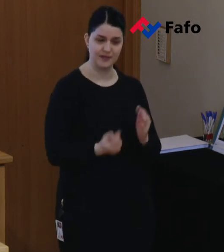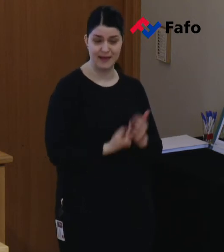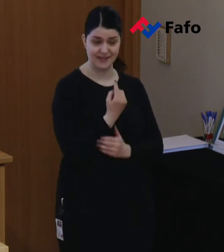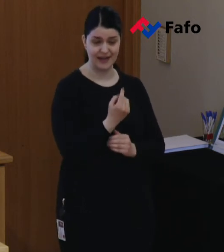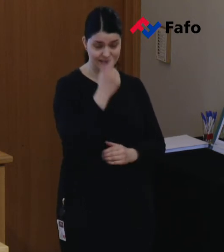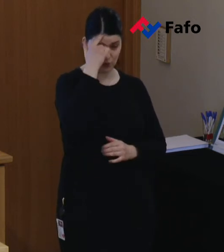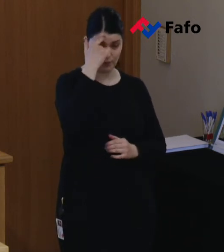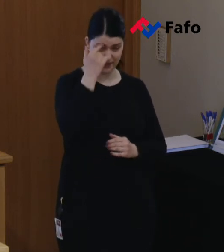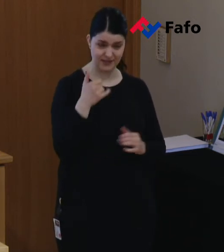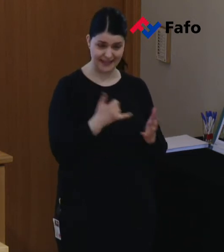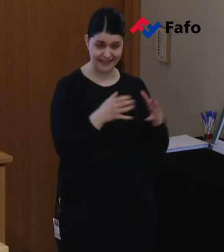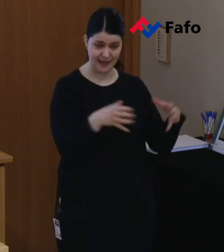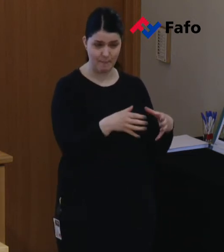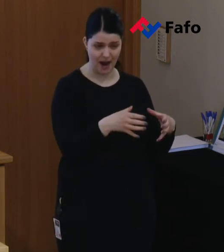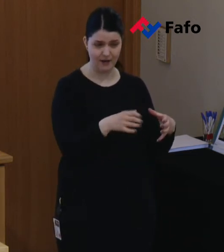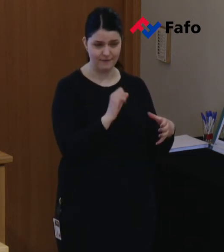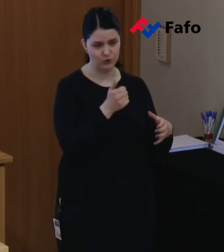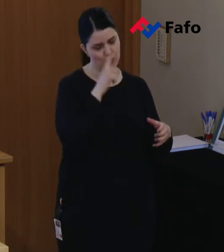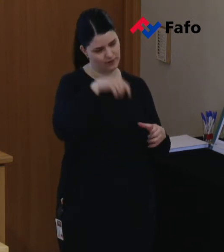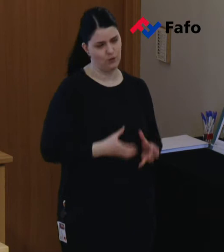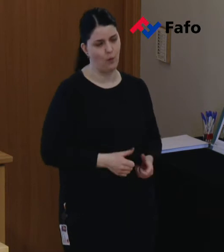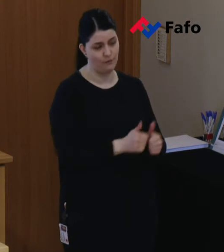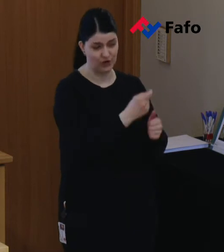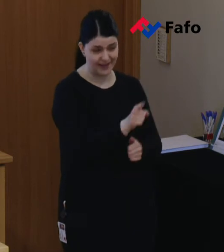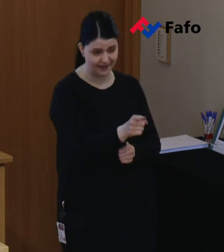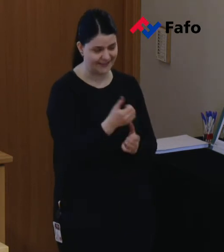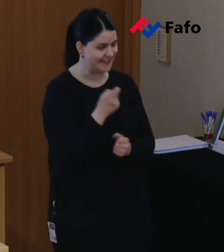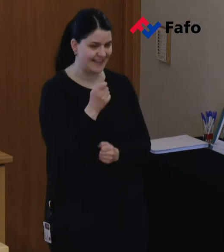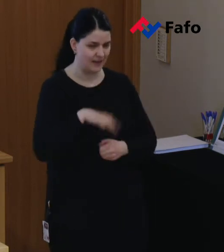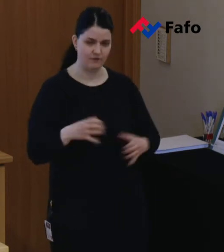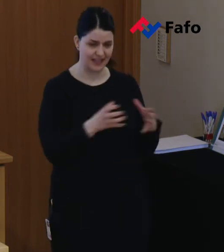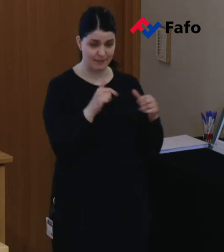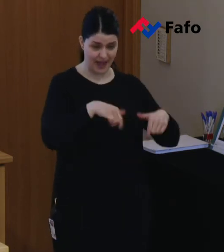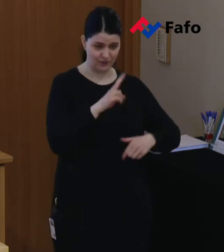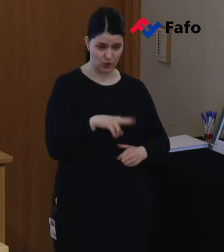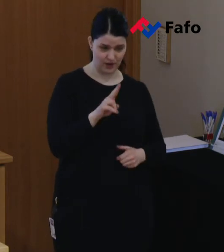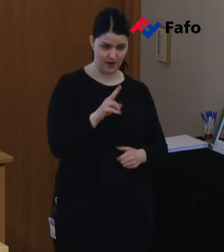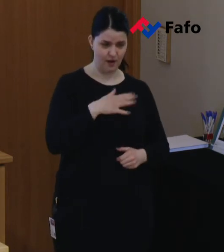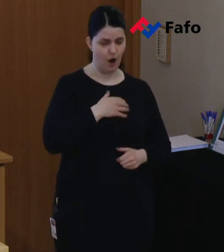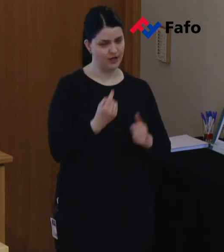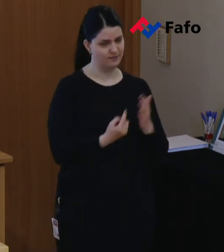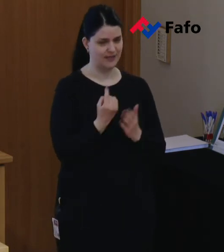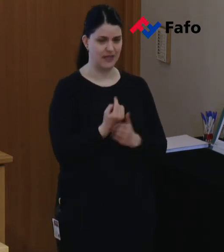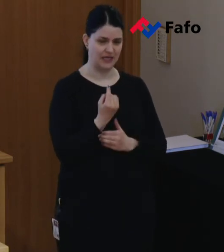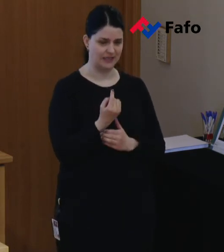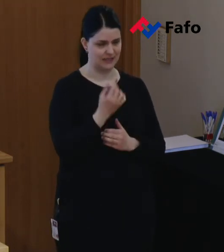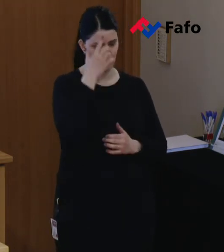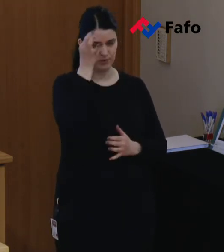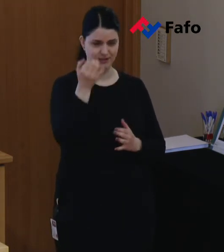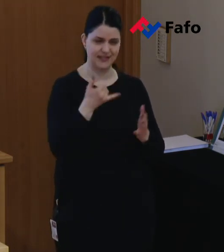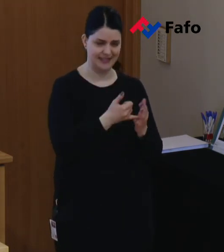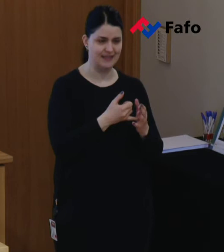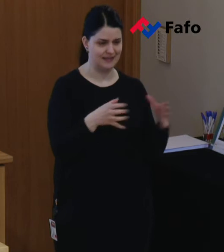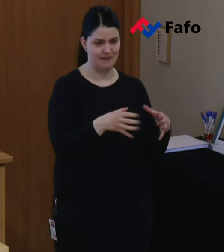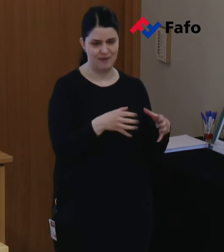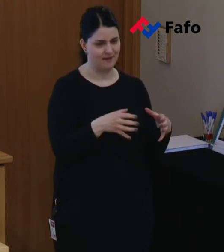for oppfølging av denne gruppa når vi ser det? Det ingen av Housing First-teamene i Norge som har spesialistkompetanse inne i teamet, mens